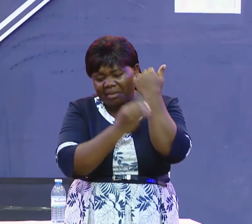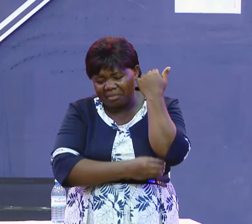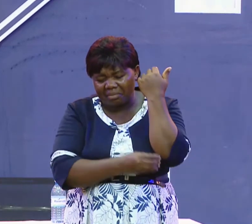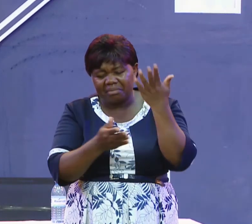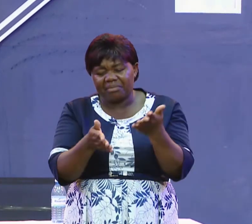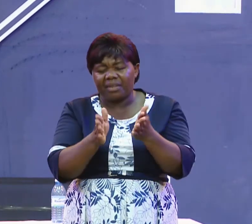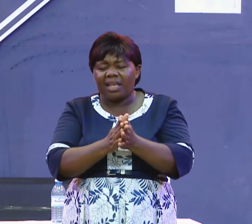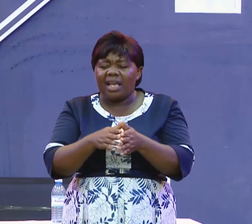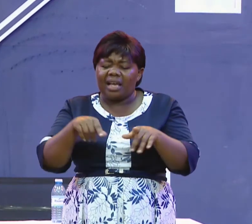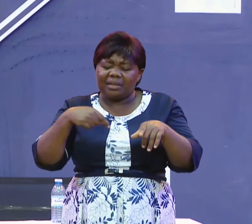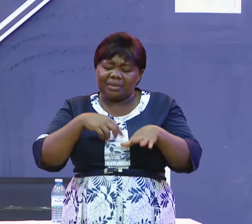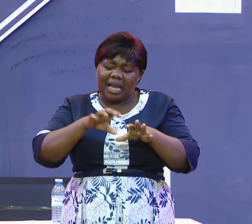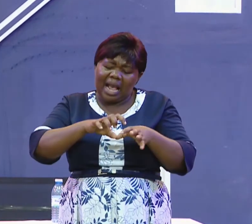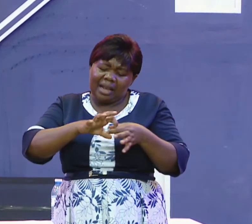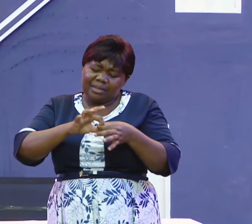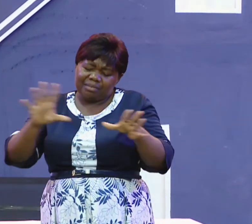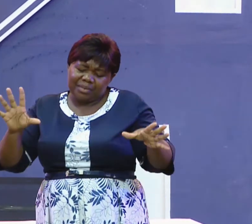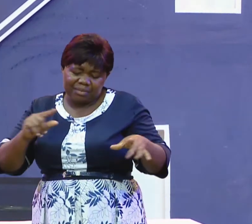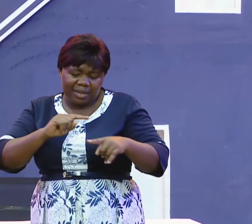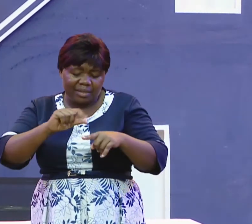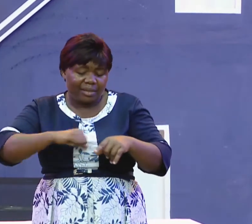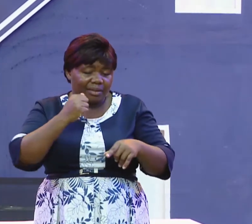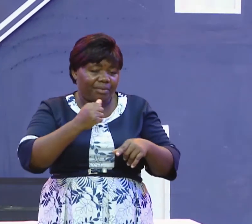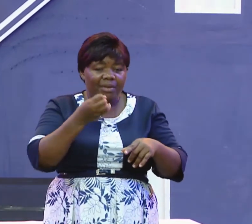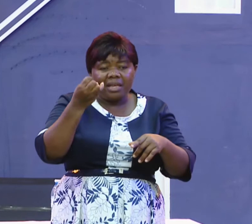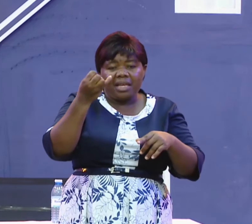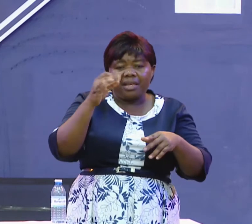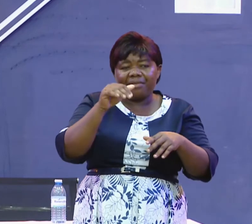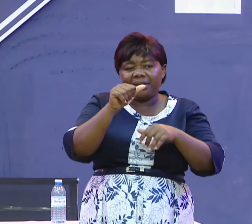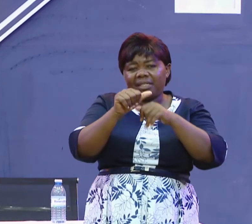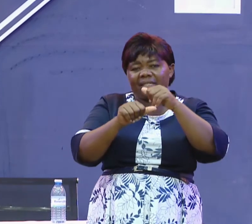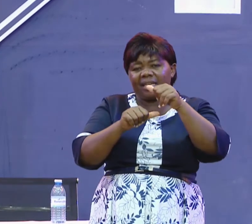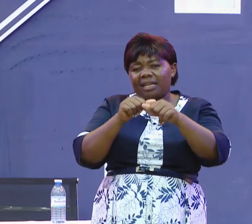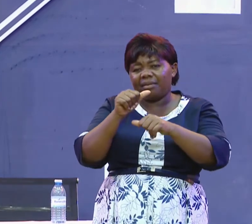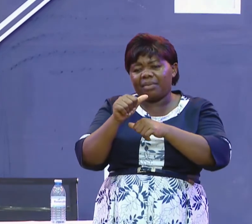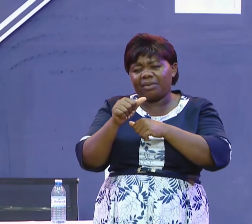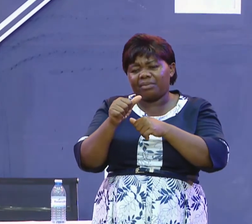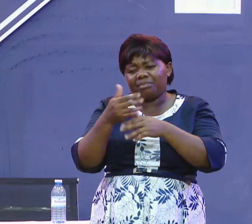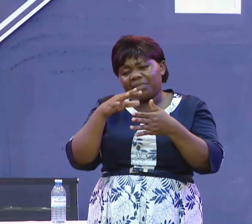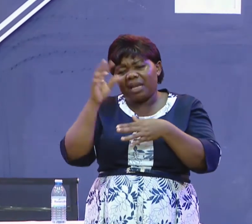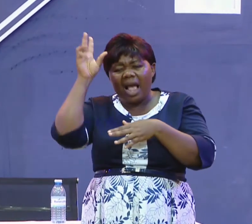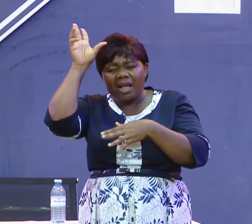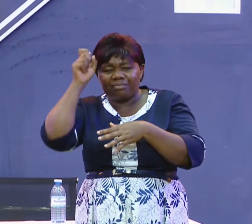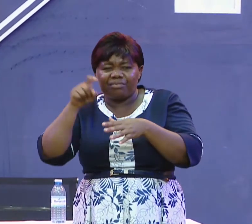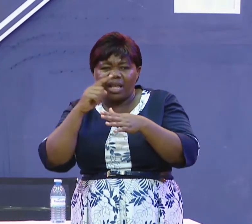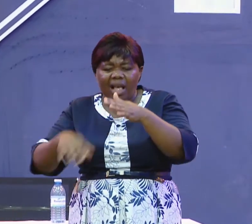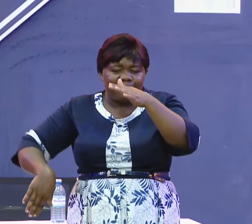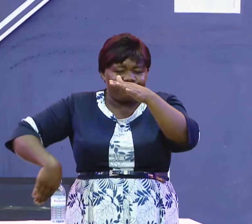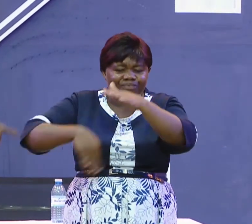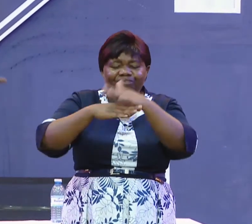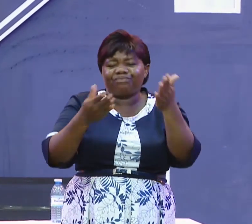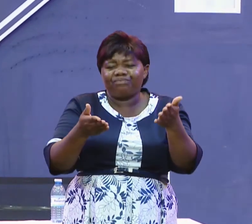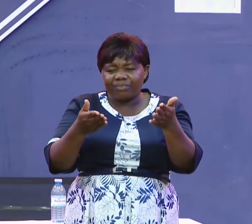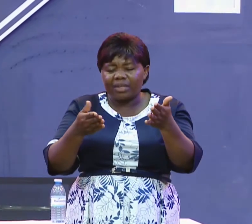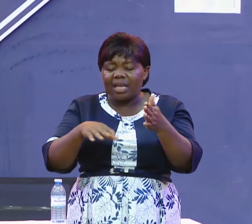Era nkyeyawulako. Era nkyeyawulako. Bwe guba muzimu. Bwe guba muzimu. Ngubogolera. Ngubogolera. Va